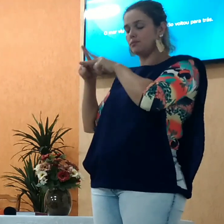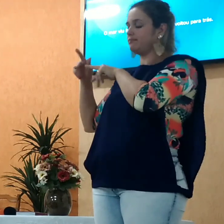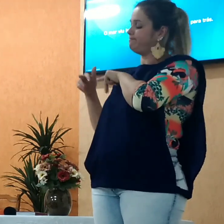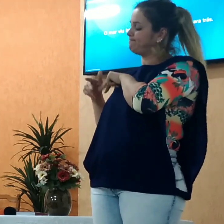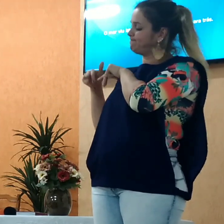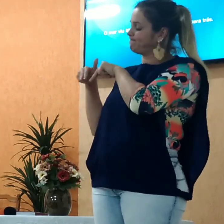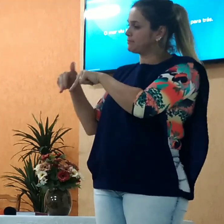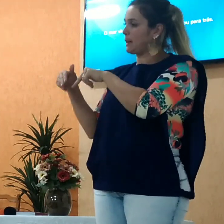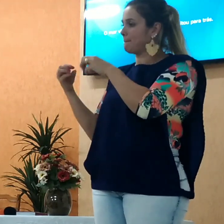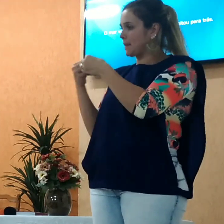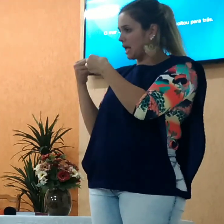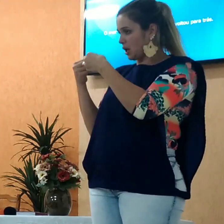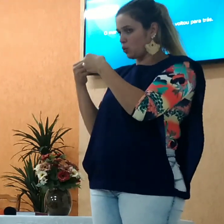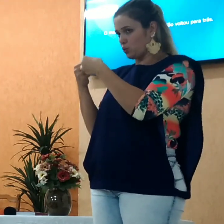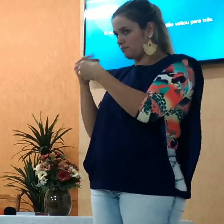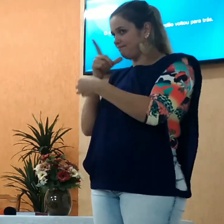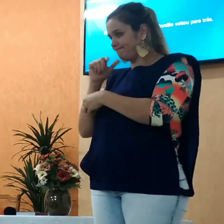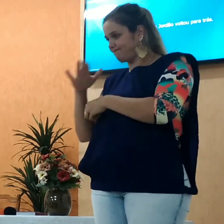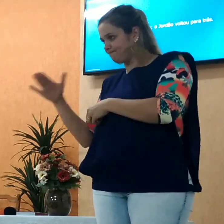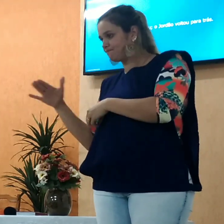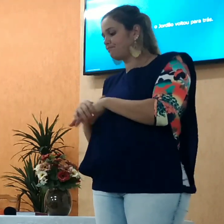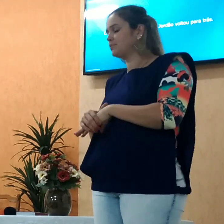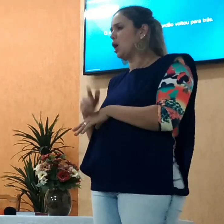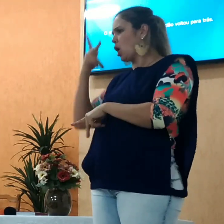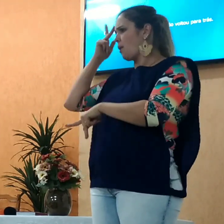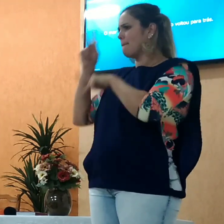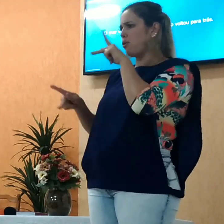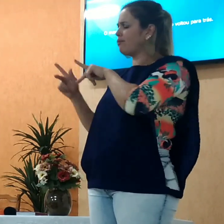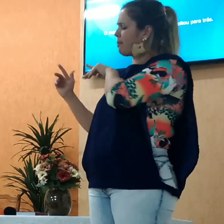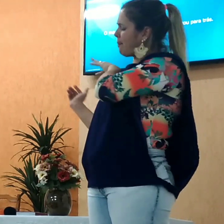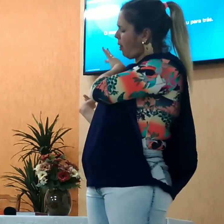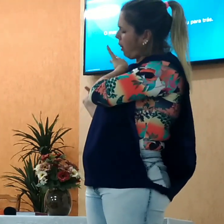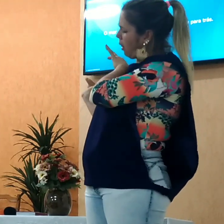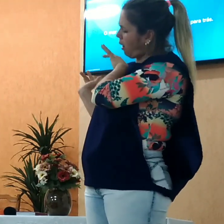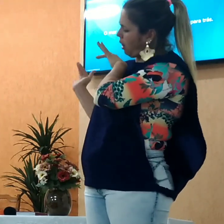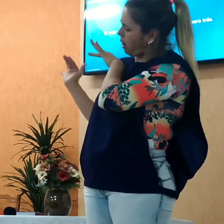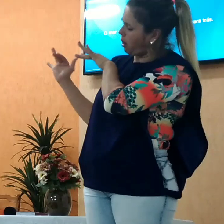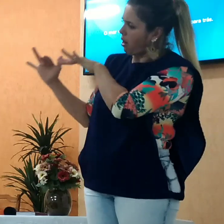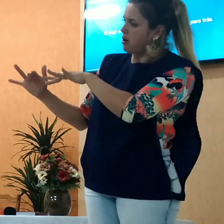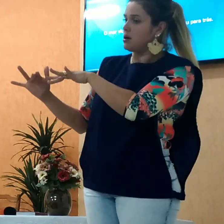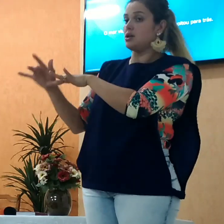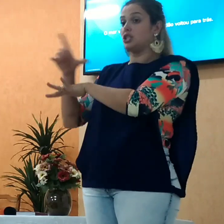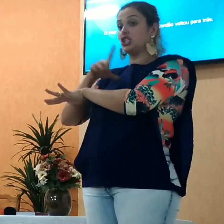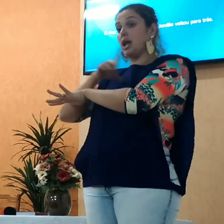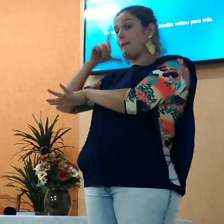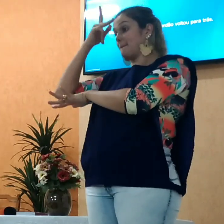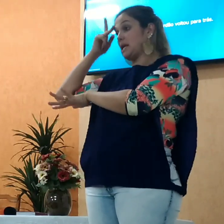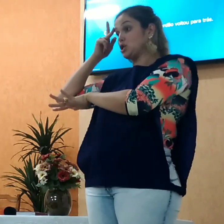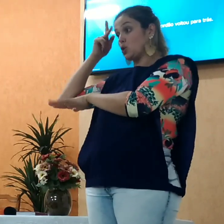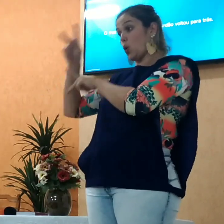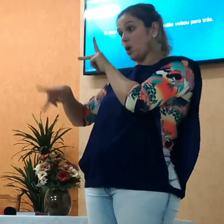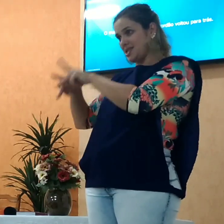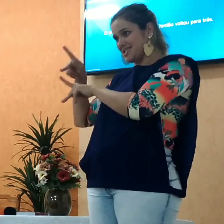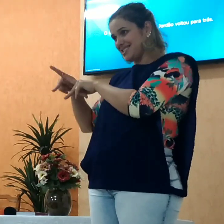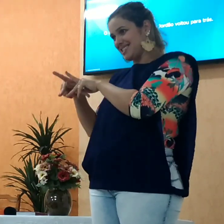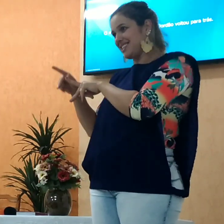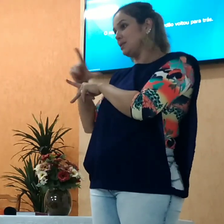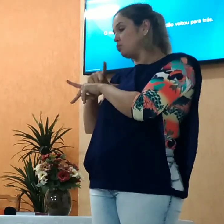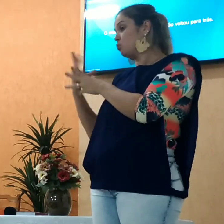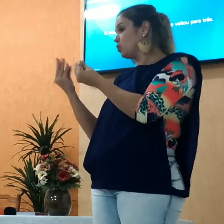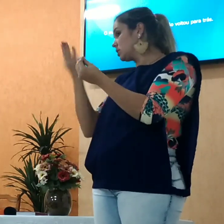das suas margens, e aquele grande povo, mais de 1 milhão de pessoas, onde tinha pessoas, veteranos, onde